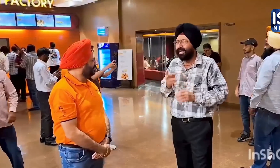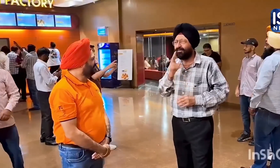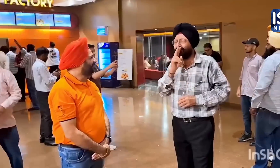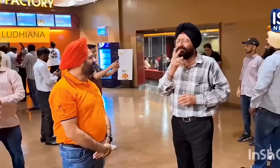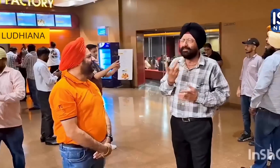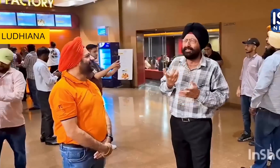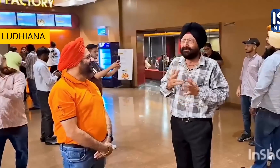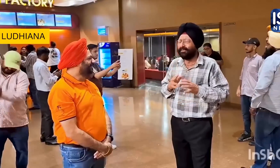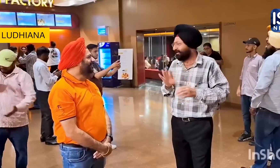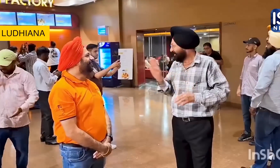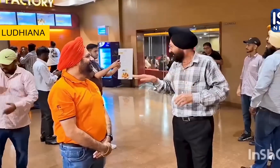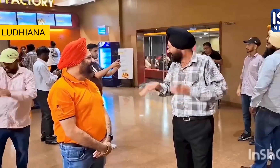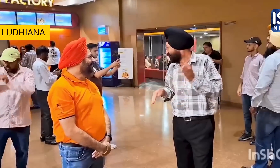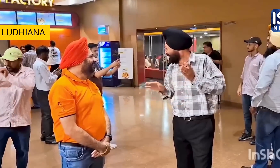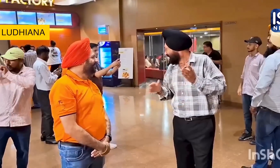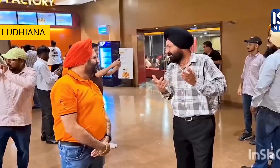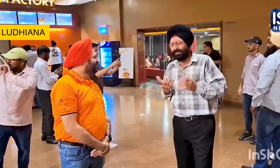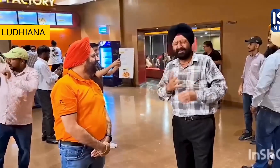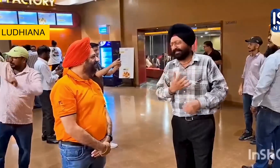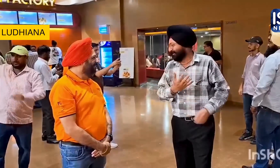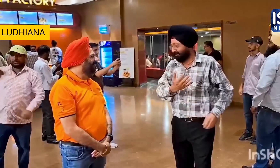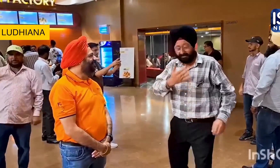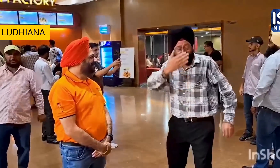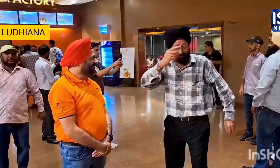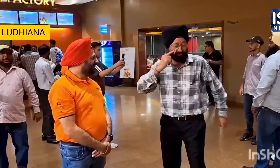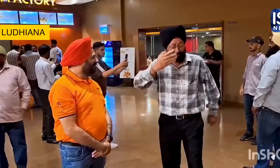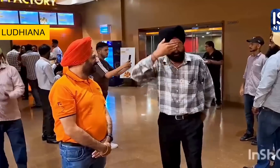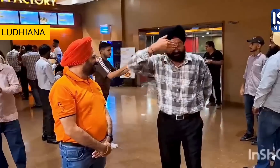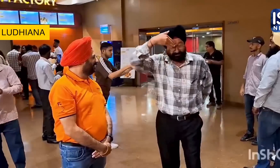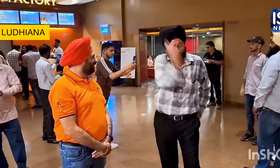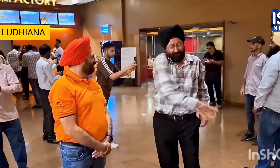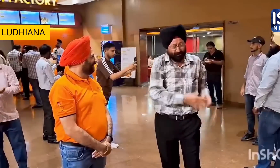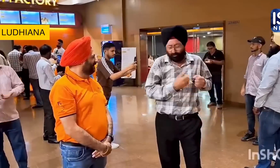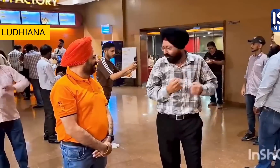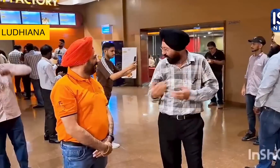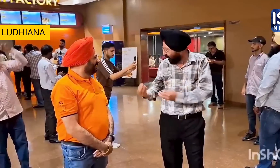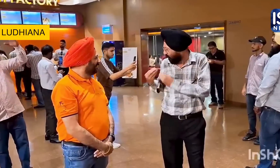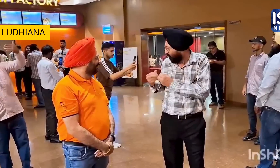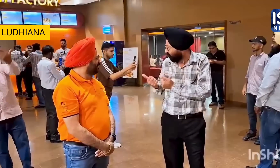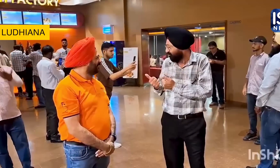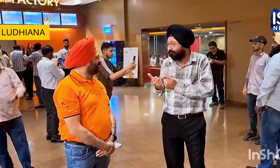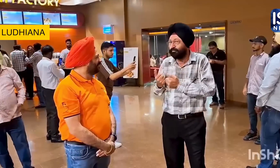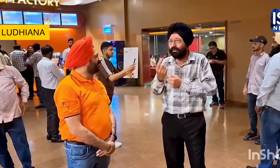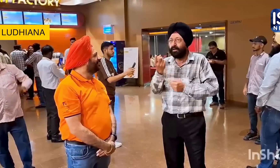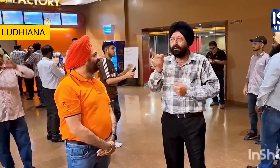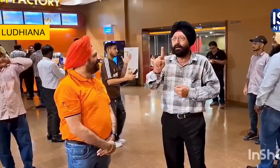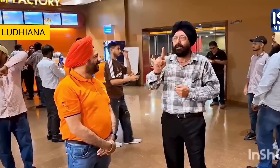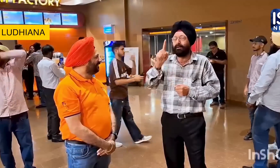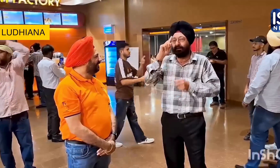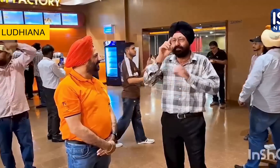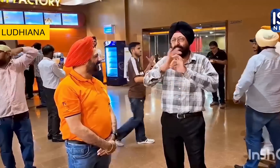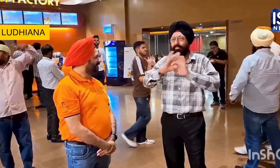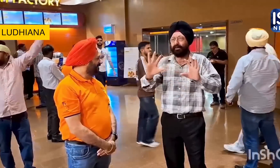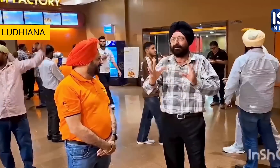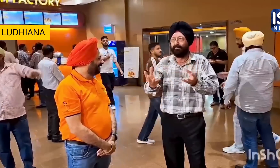पहले मुझे आसपास बैठे लोगों को पूछना पड़ता था क्या बोला जा रहा है। वो मुझसे परेशान हो जाते थे और कभी डायलॉग नहीं बताते थे क्या बोला जा रहा है।